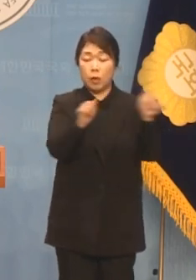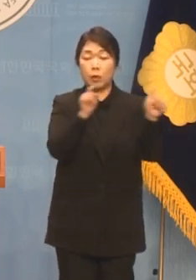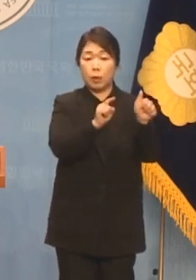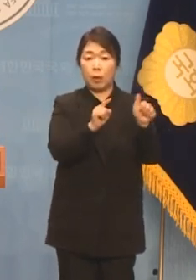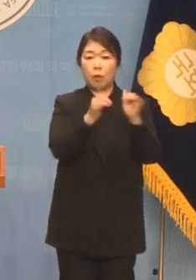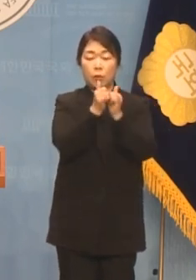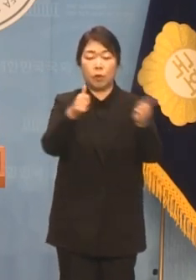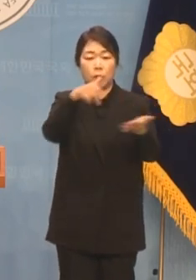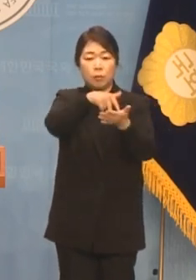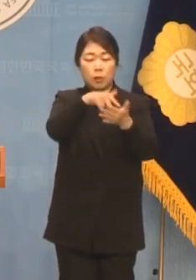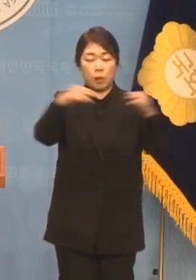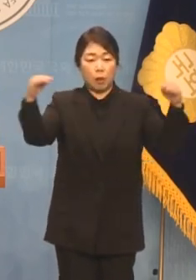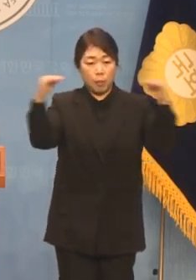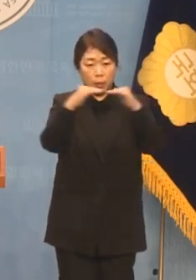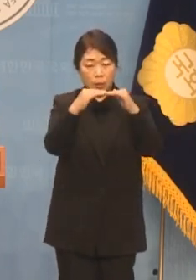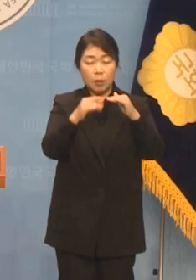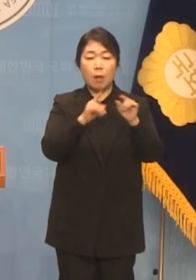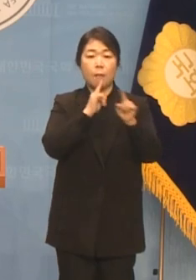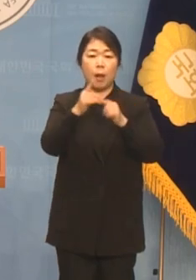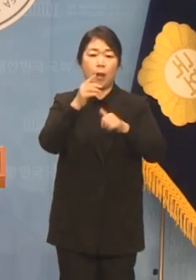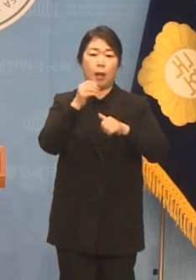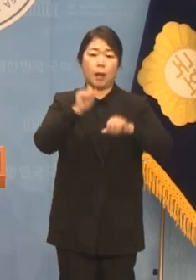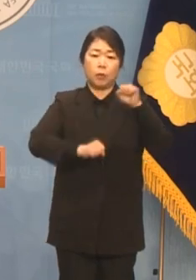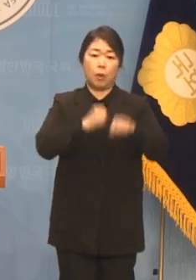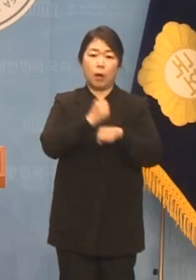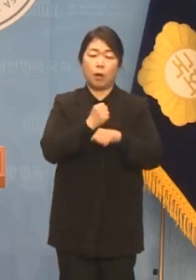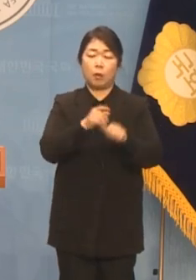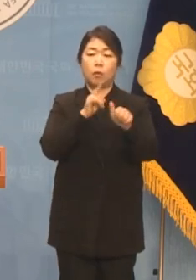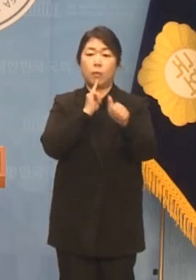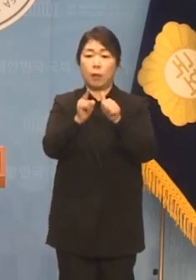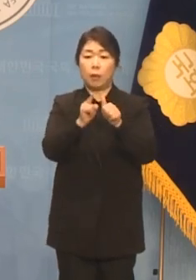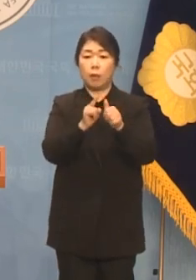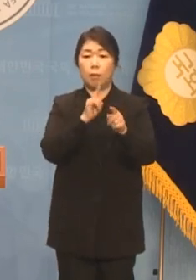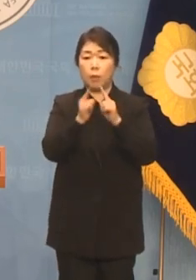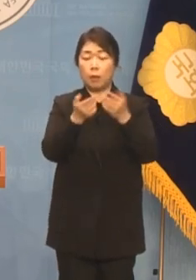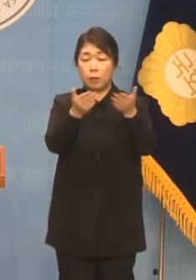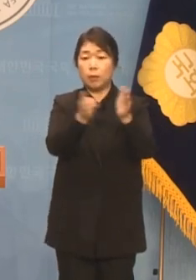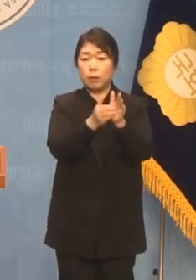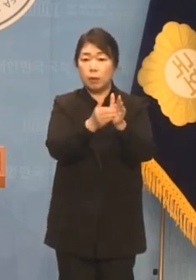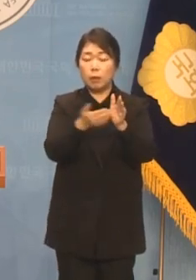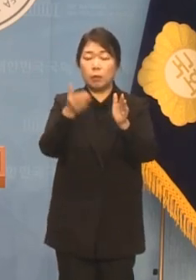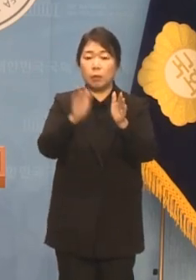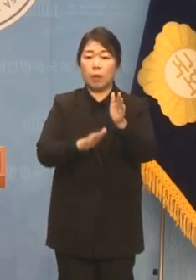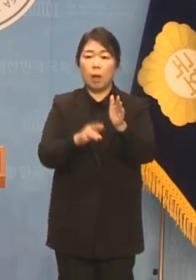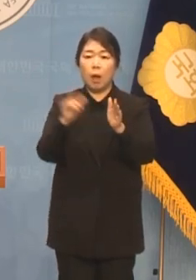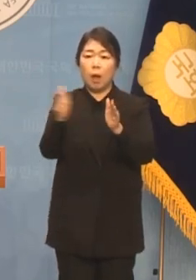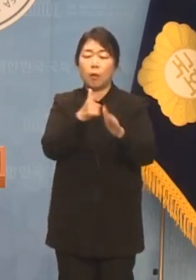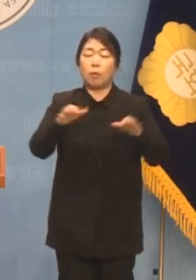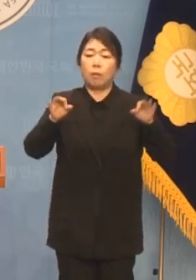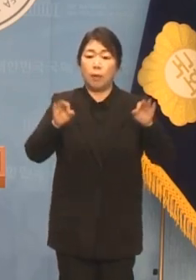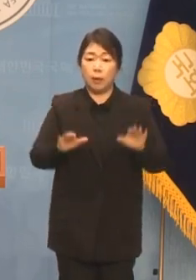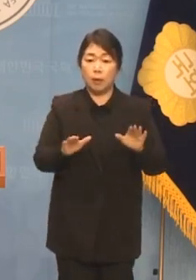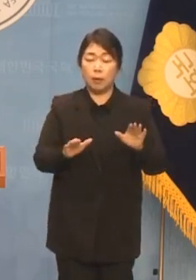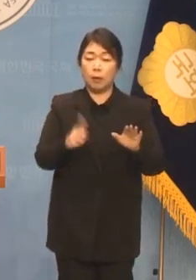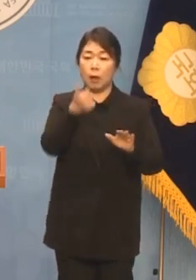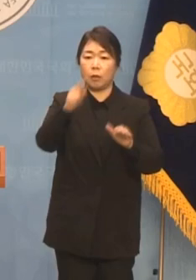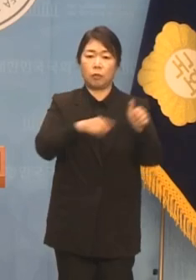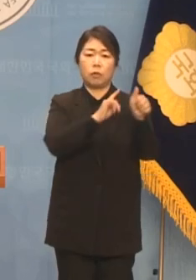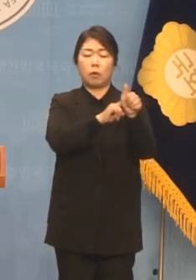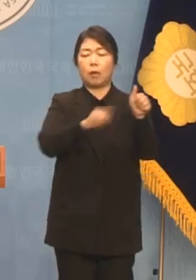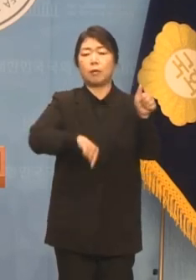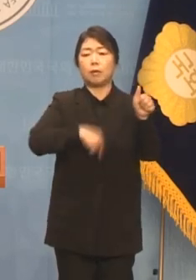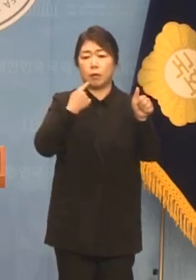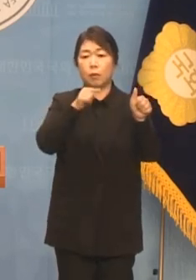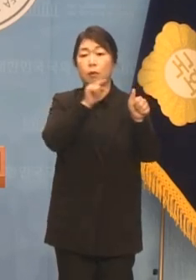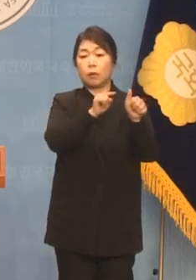눈높이에 맞는 언행을 강조한 것으로 압니다 그러고서 불과 하루만에 한 위원장 스스로